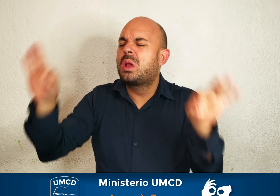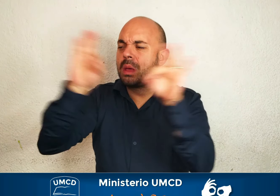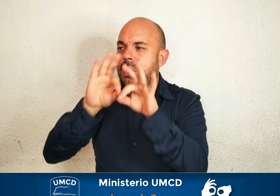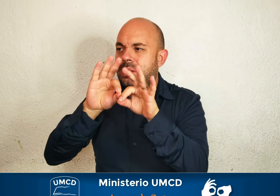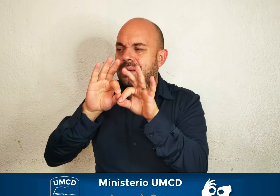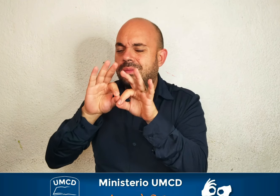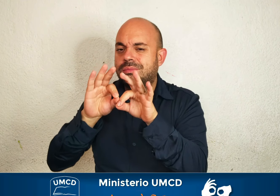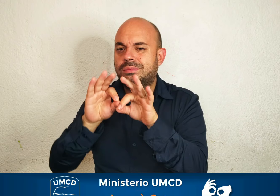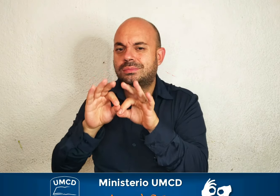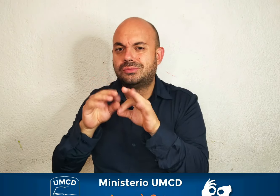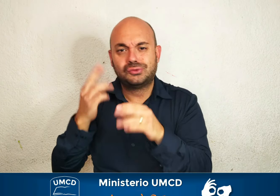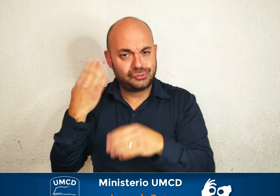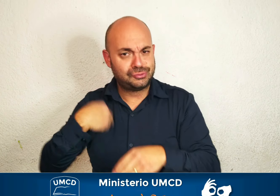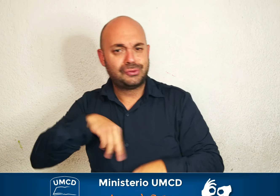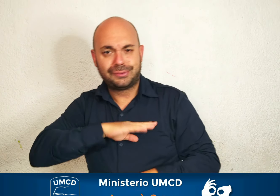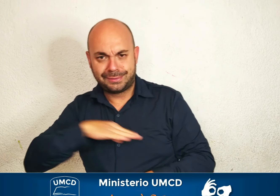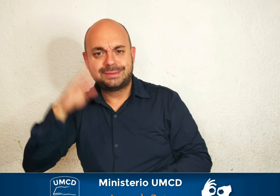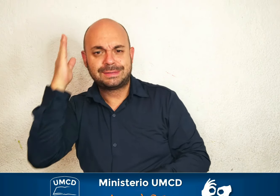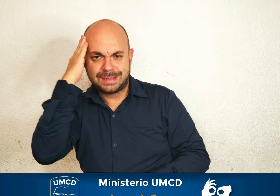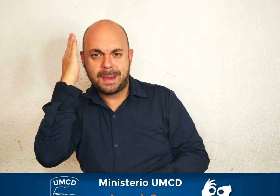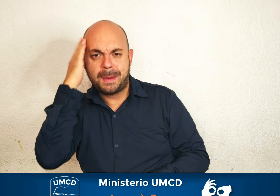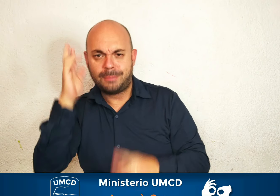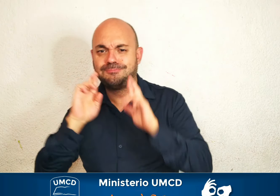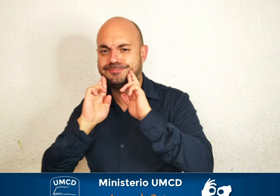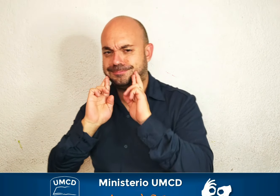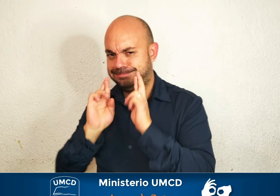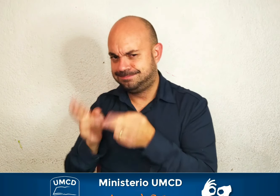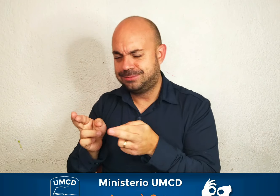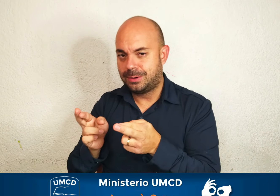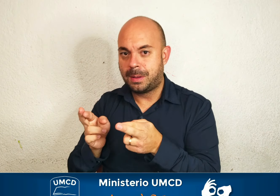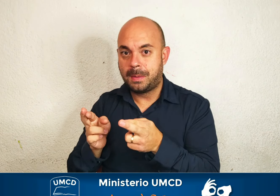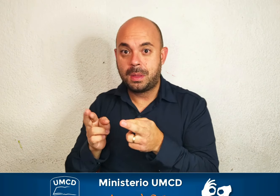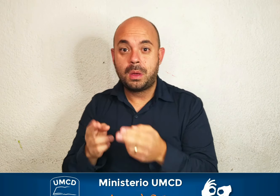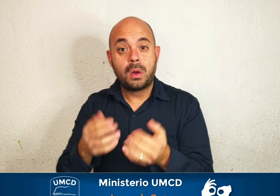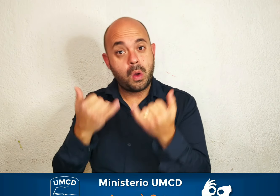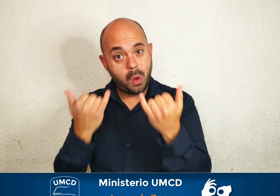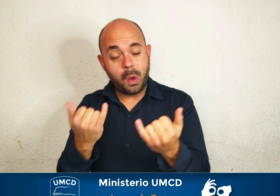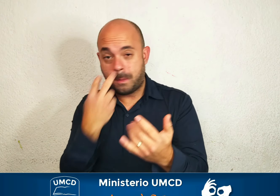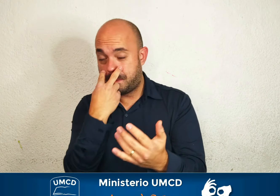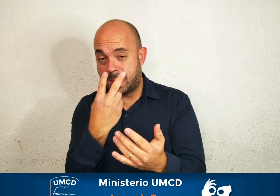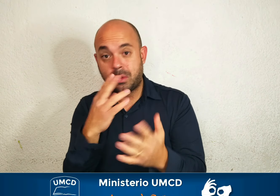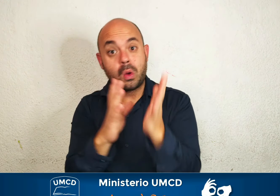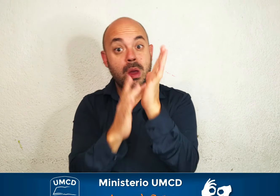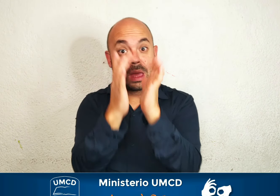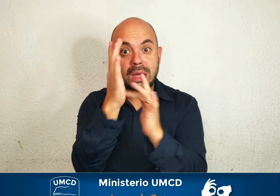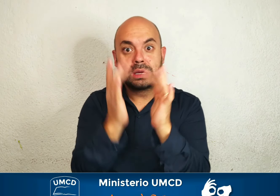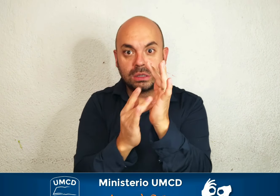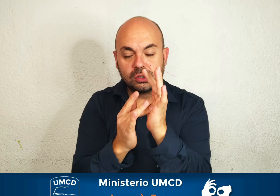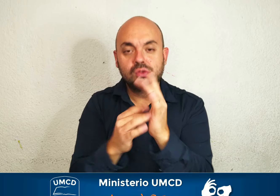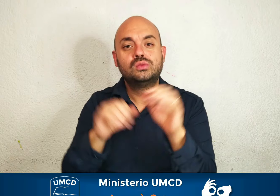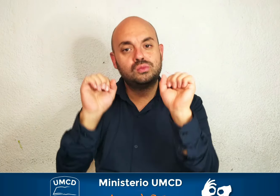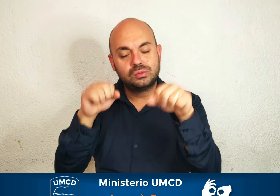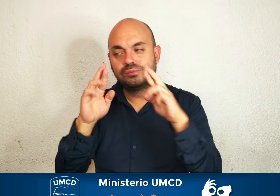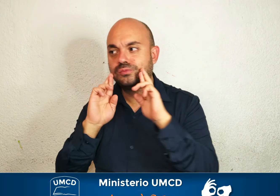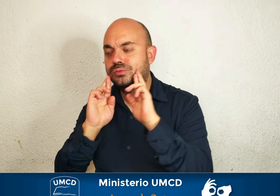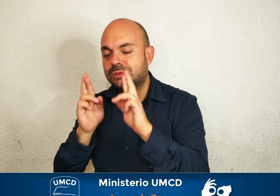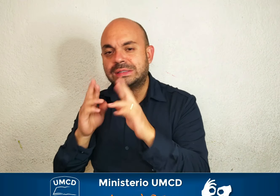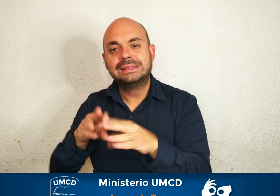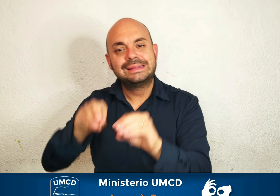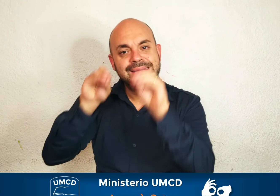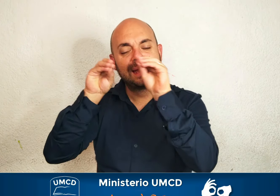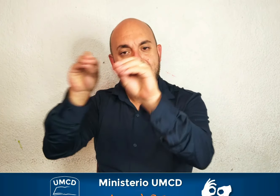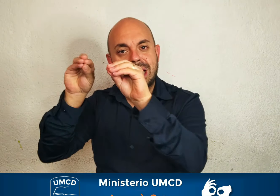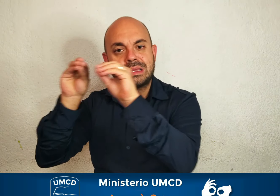respuesta? Yo creo que muchos de nosotros, de alguna manera, esa respuesta la sabemos. Vamos a ver cómo en la lección de hoy día el